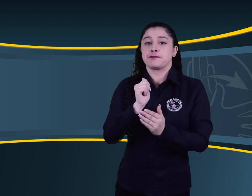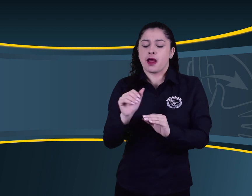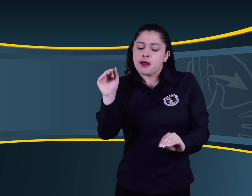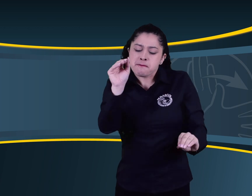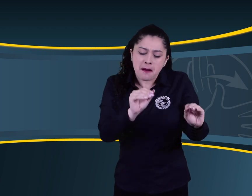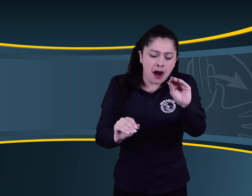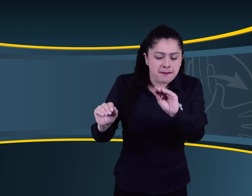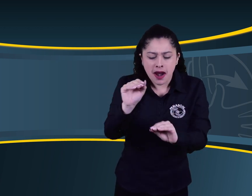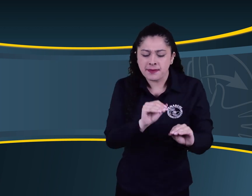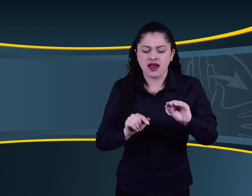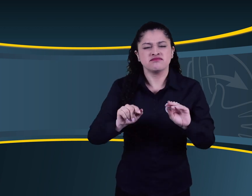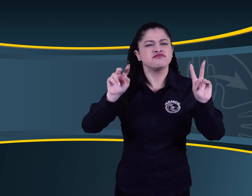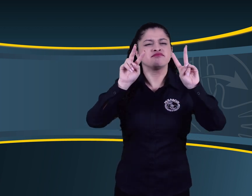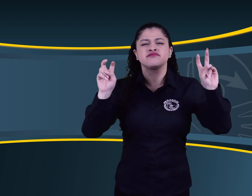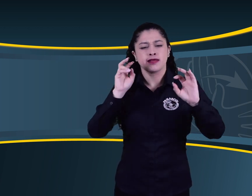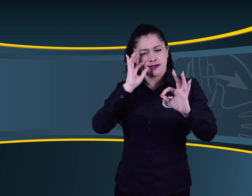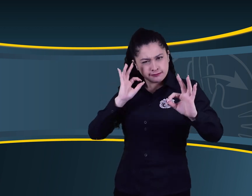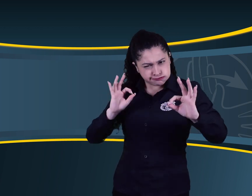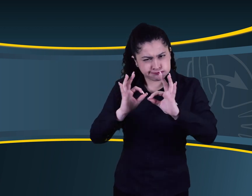a los niños sordos y sus derechos